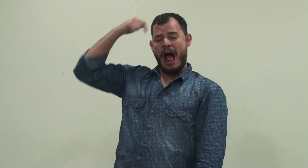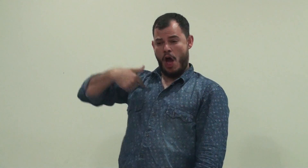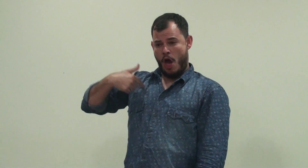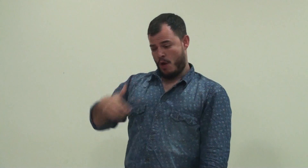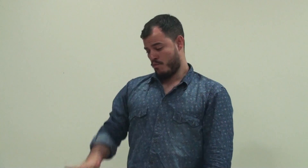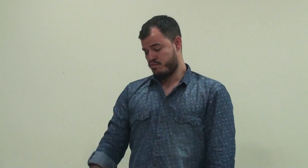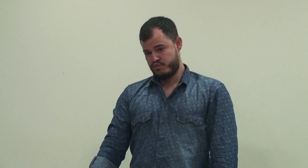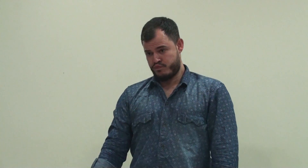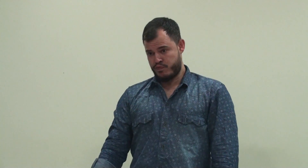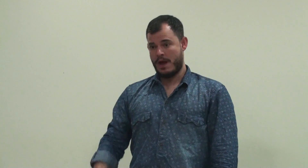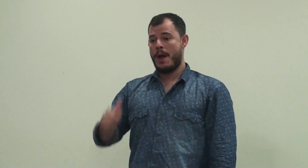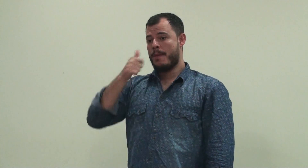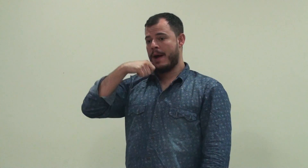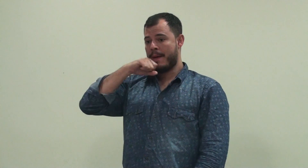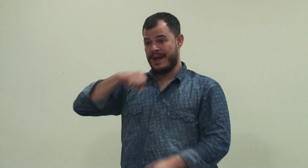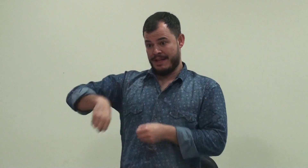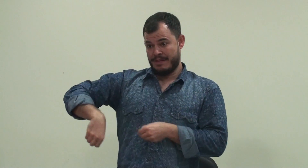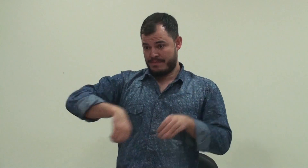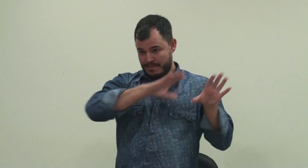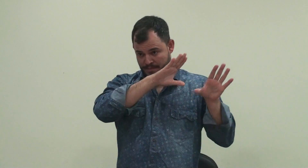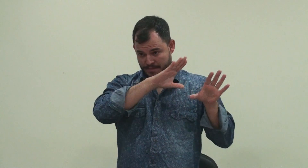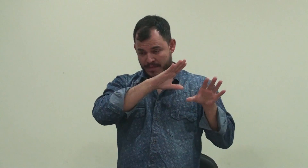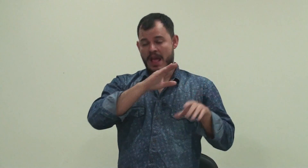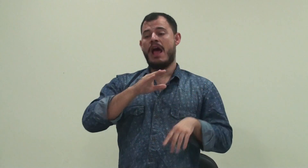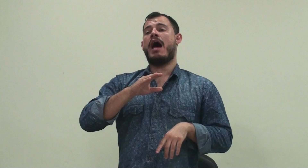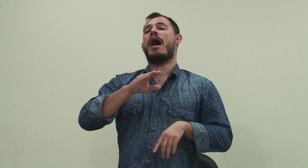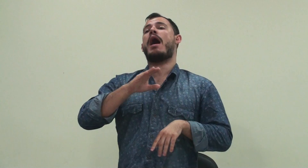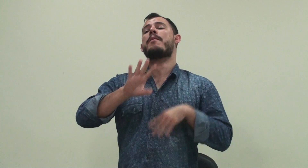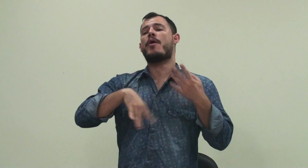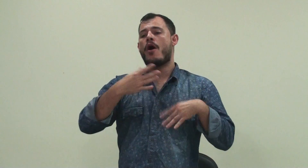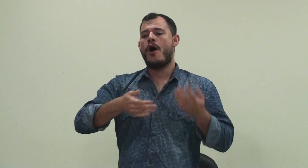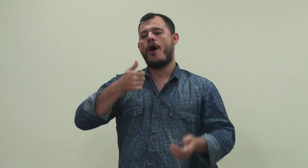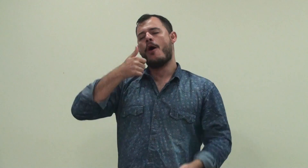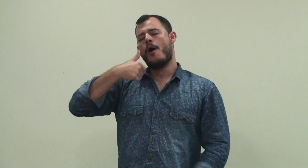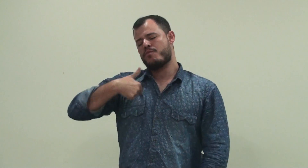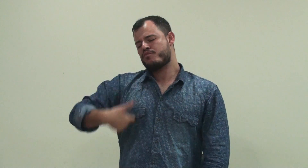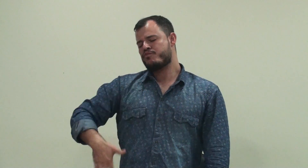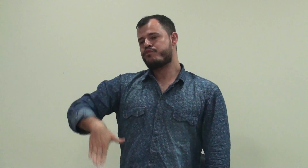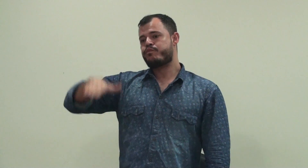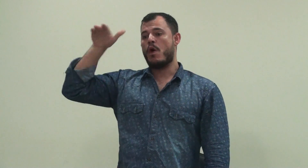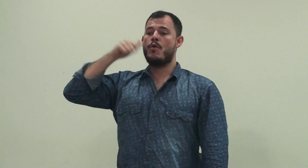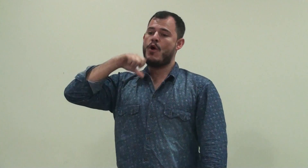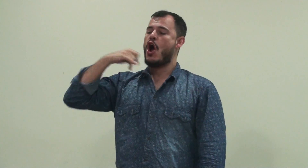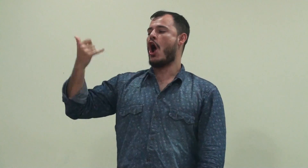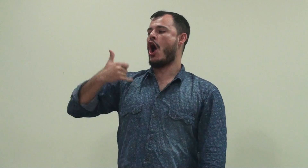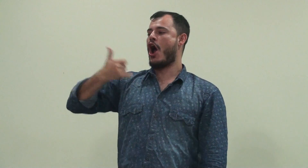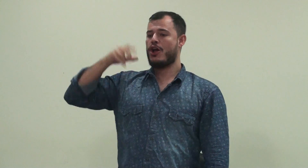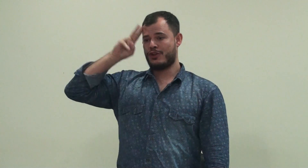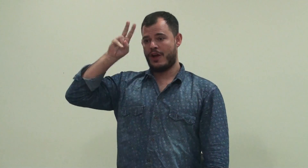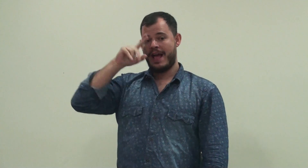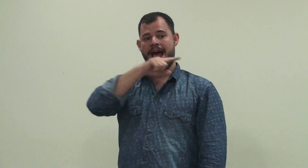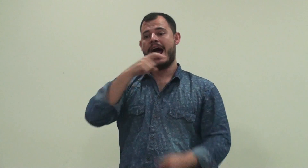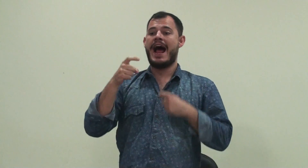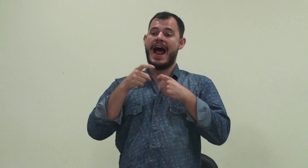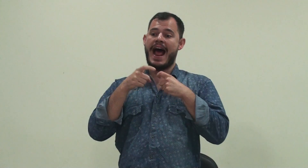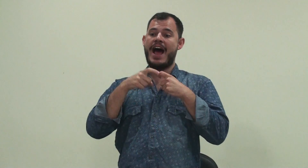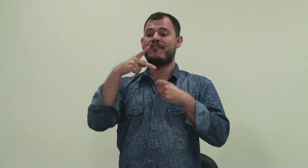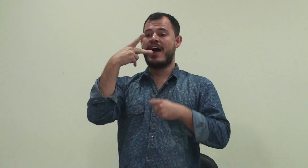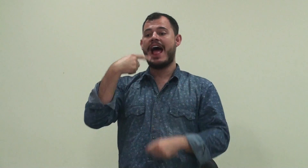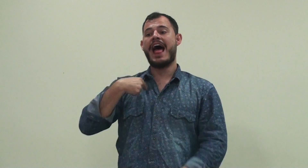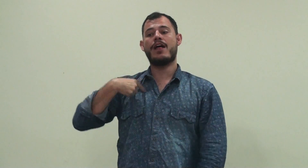autismo. Então, quando novinho, eu, por exemplo, quando novinho, minha mãe foi comigo.